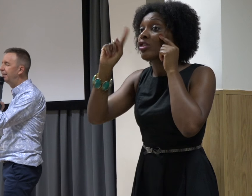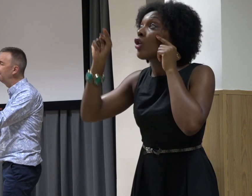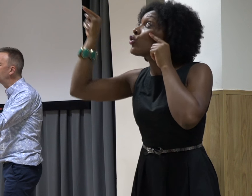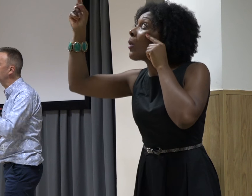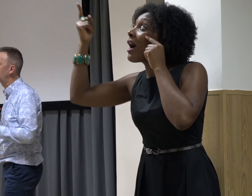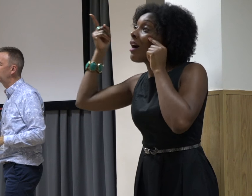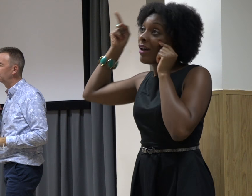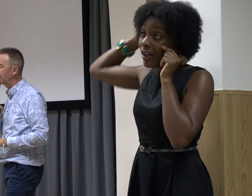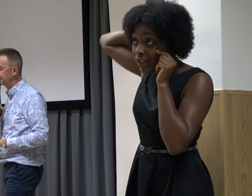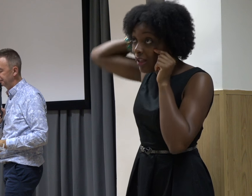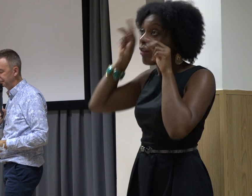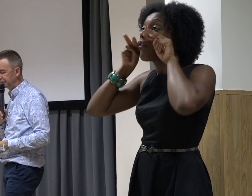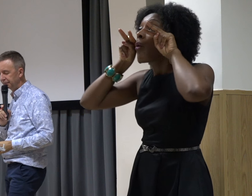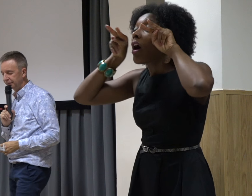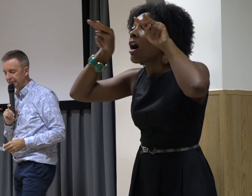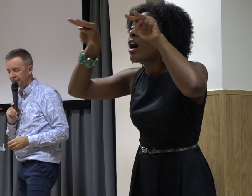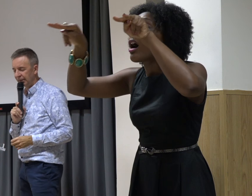et dis-moi ce que tu vois.